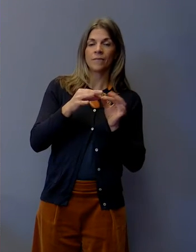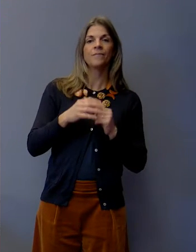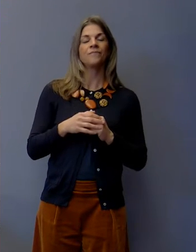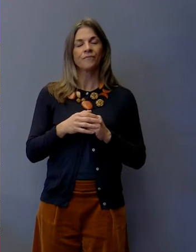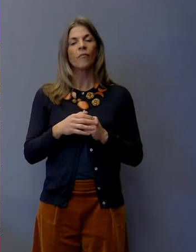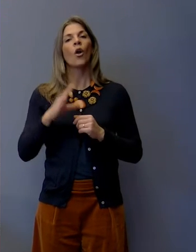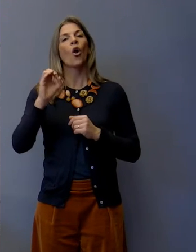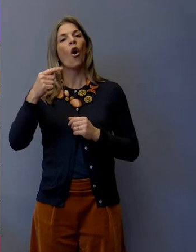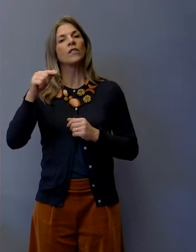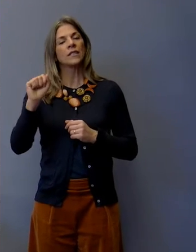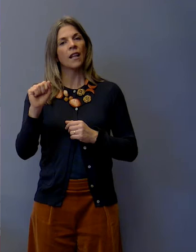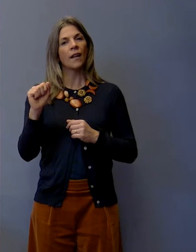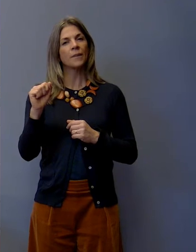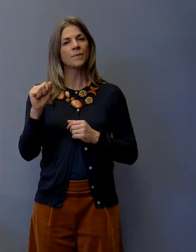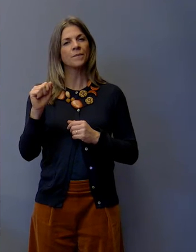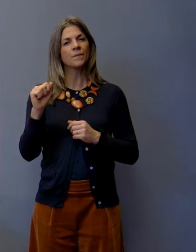costa